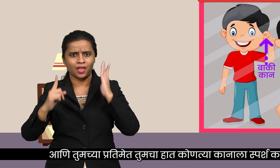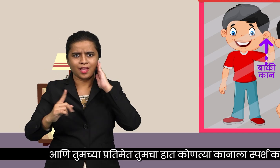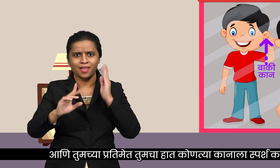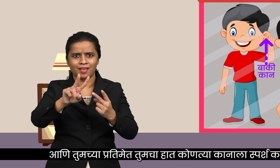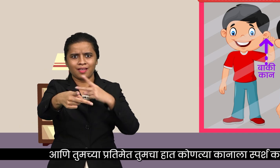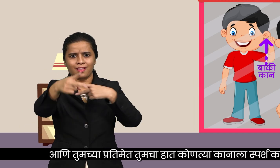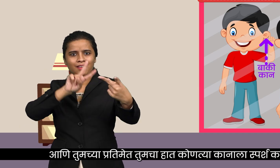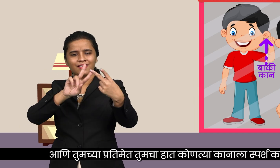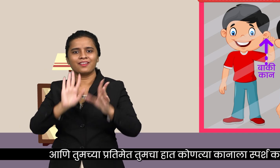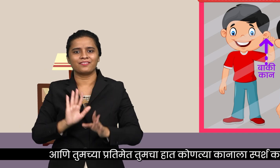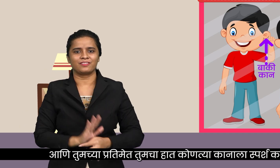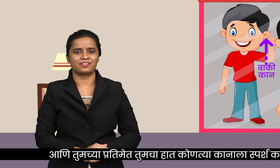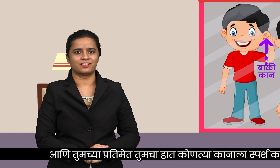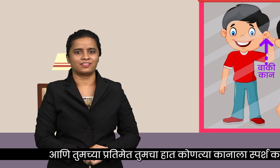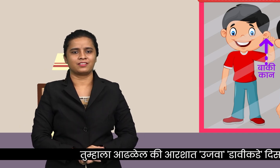करतो ते पहा.